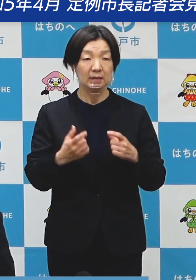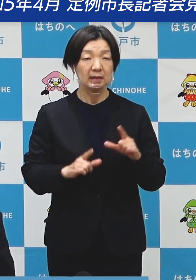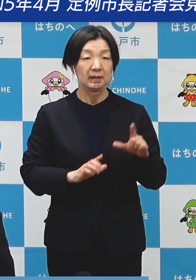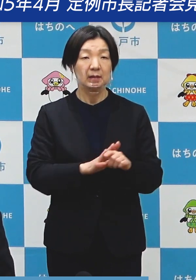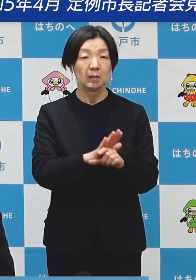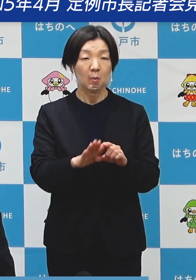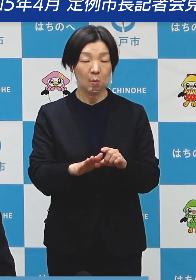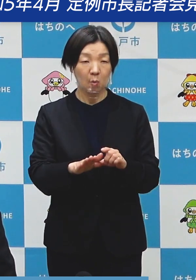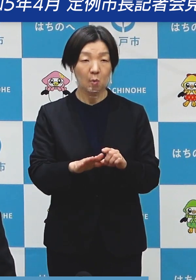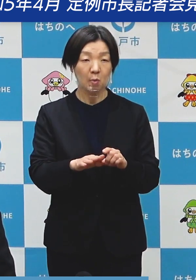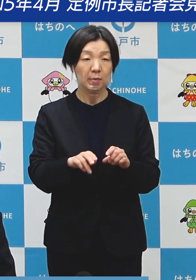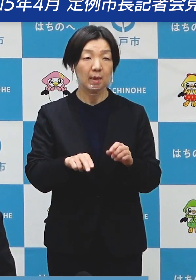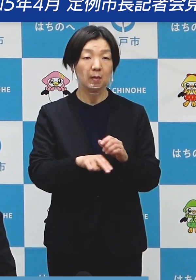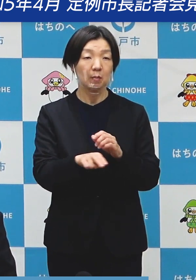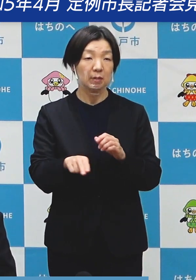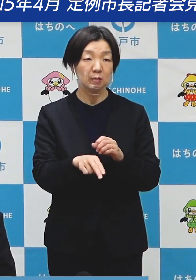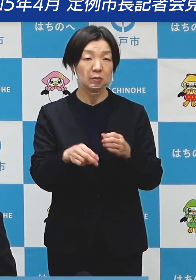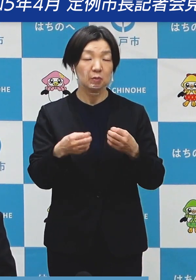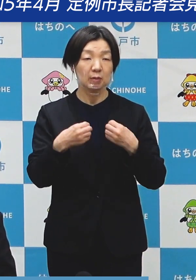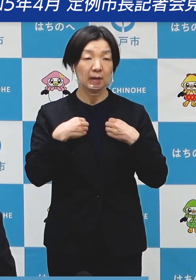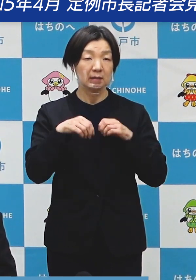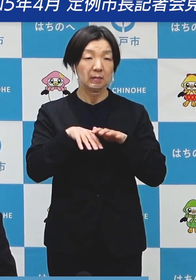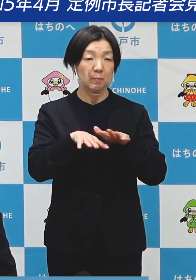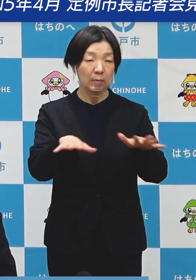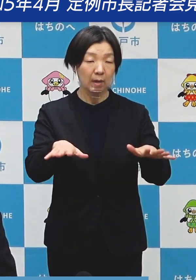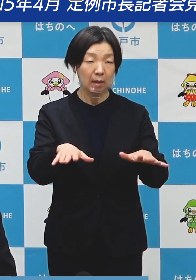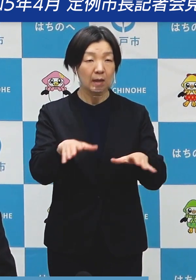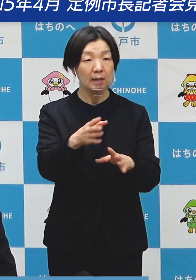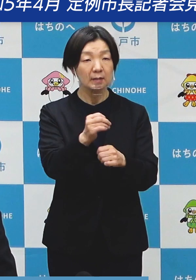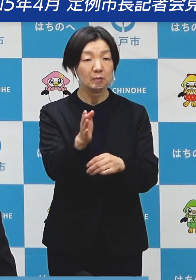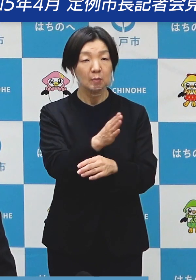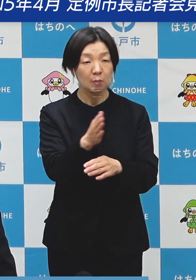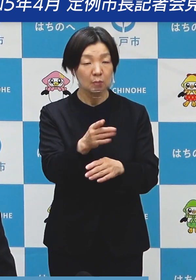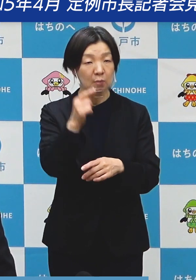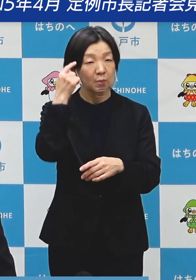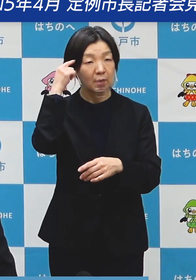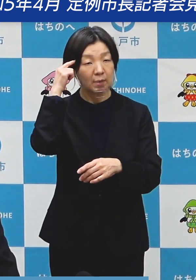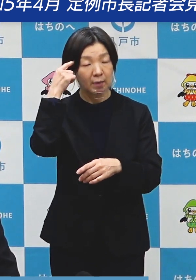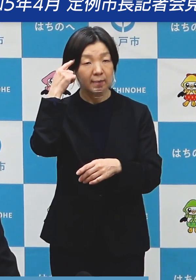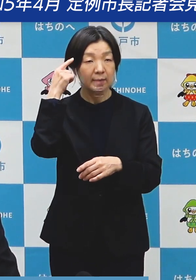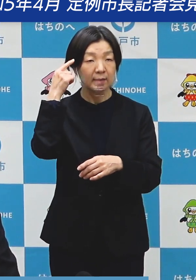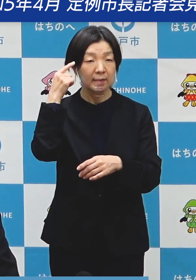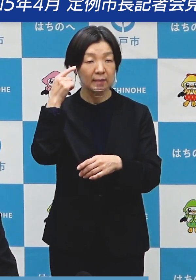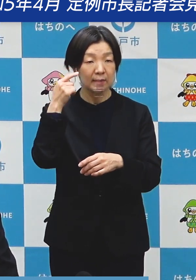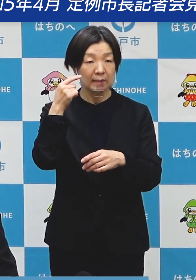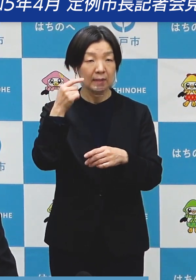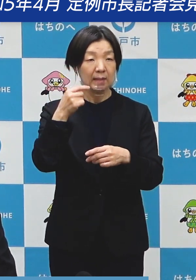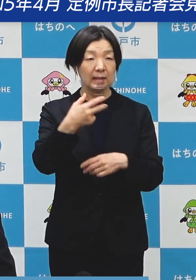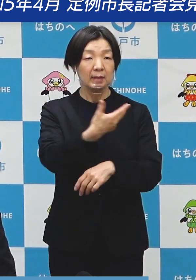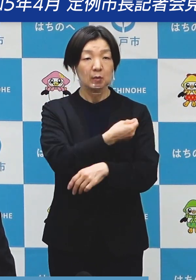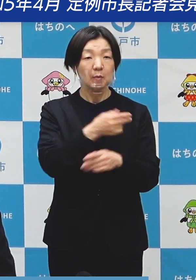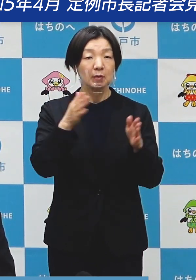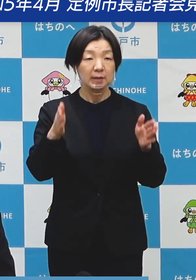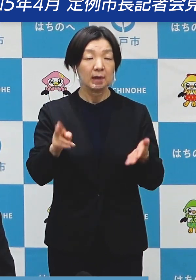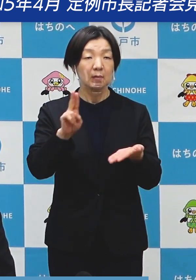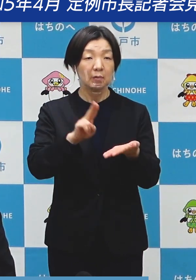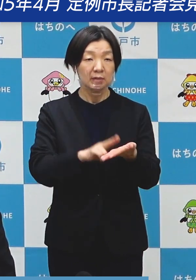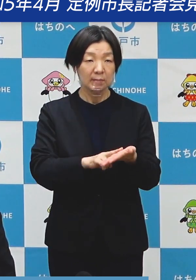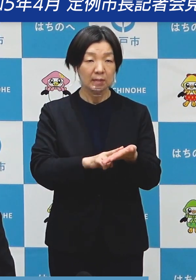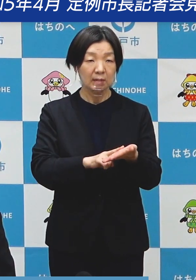ウイルス感染症の流行が見込まれる時期等を勘案してガンを定め